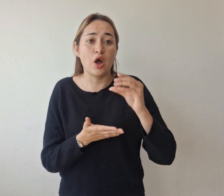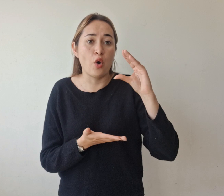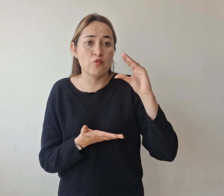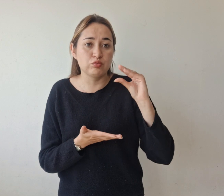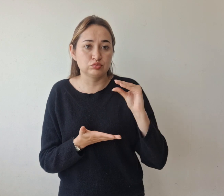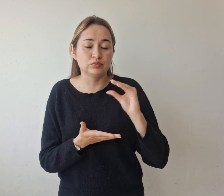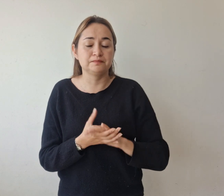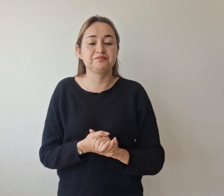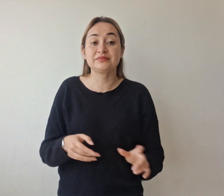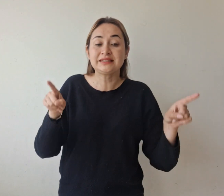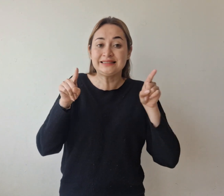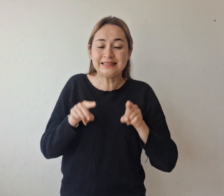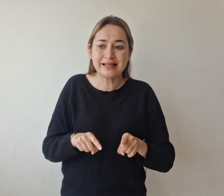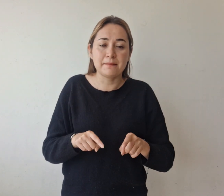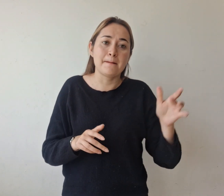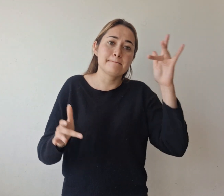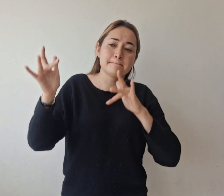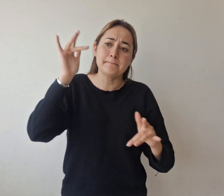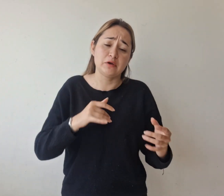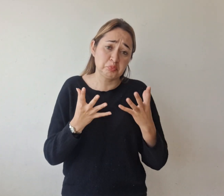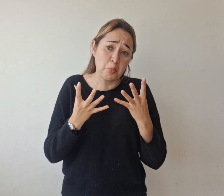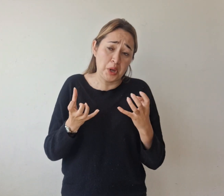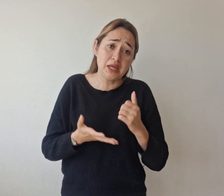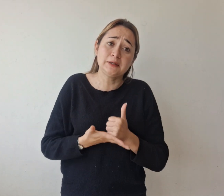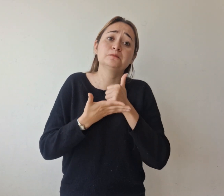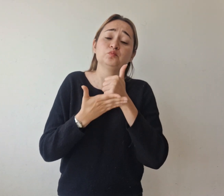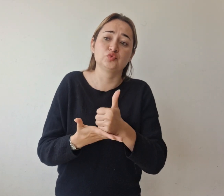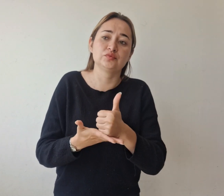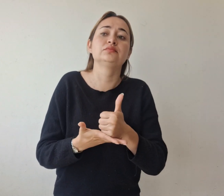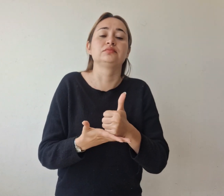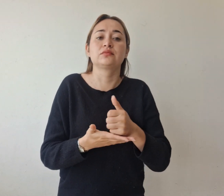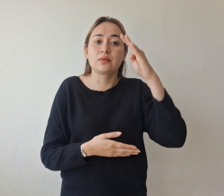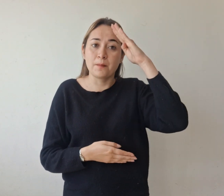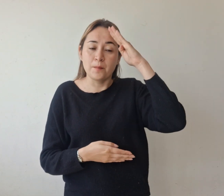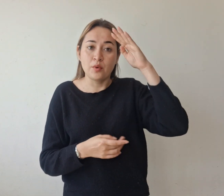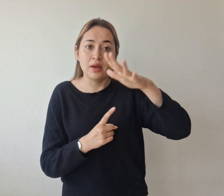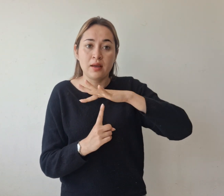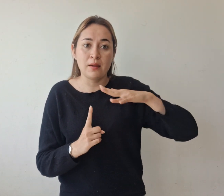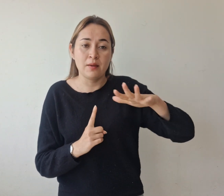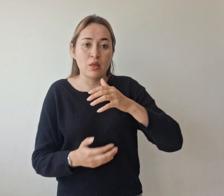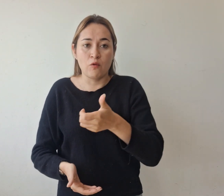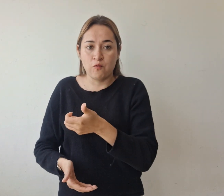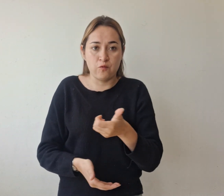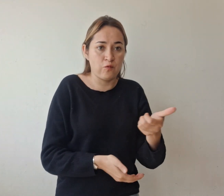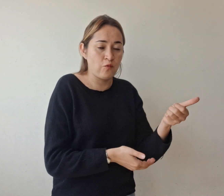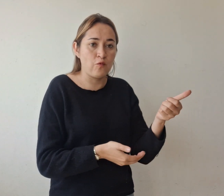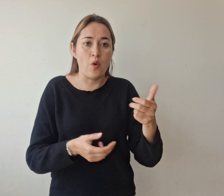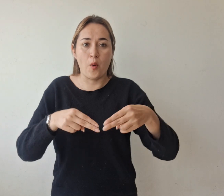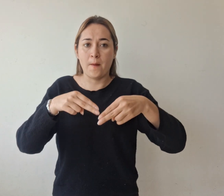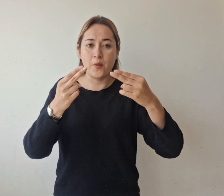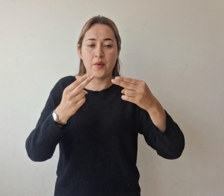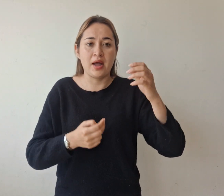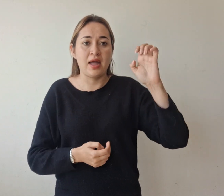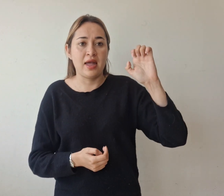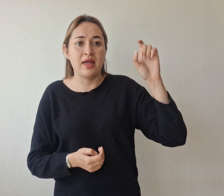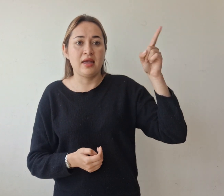además voluntarios de la policía ambiental bomberos tunja y SS caninn la clínica